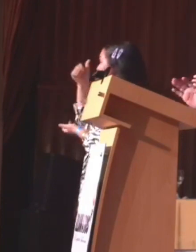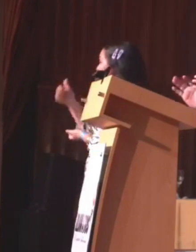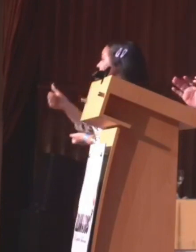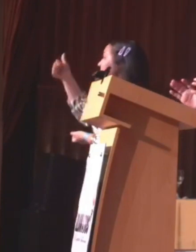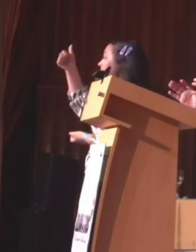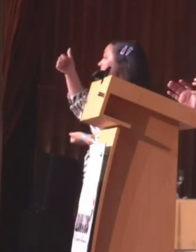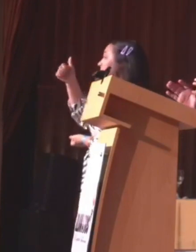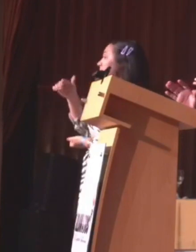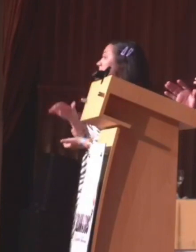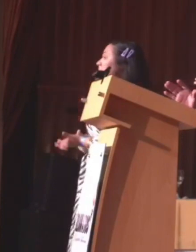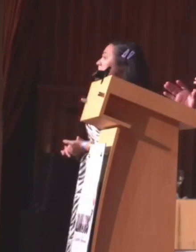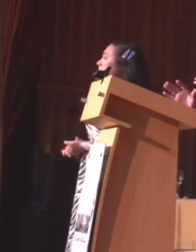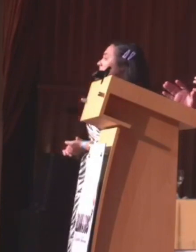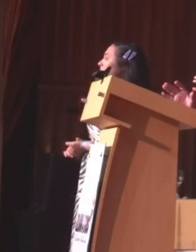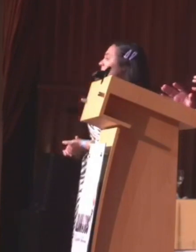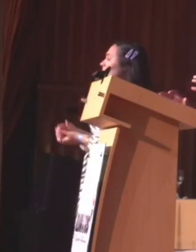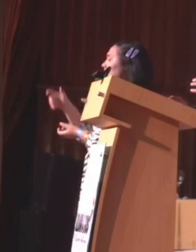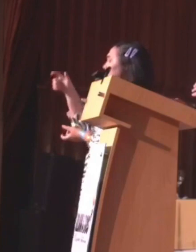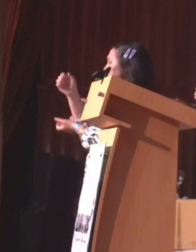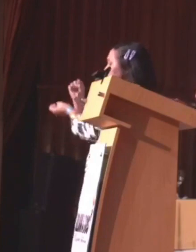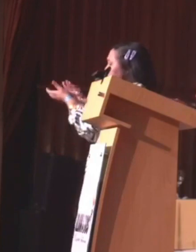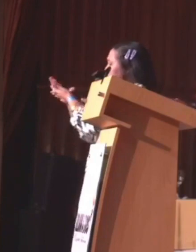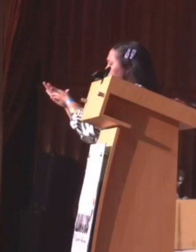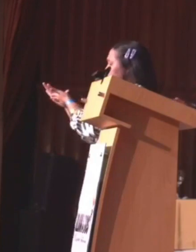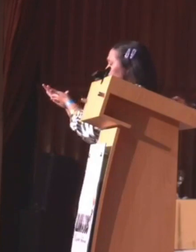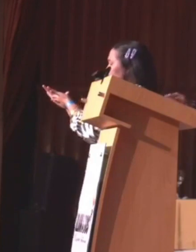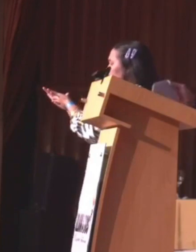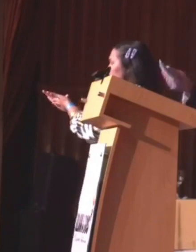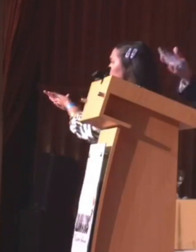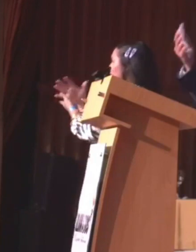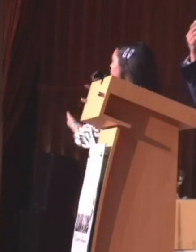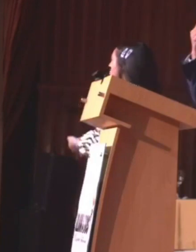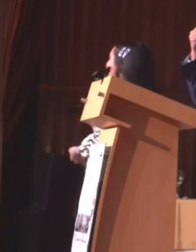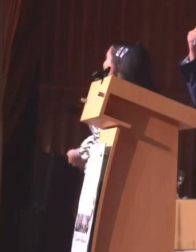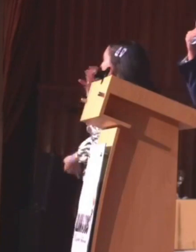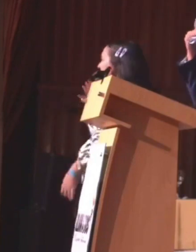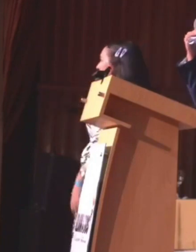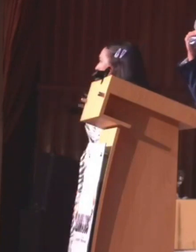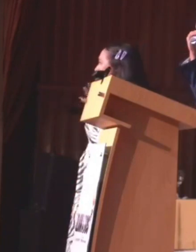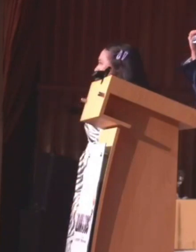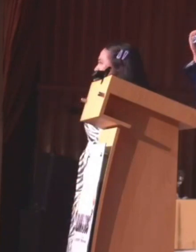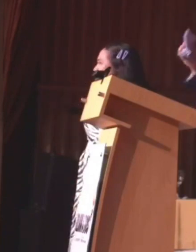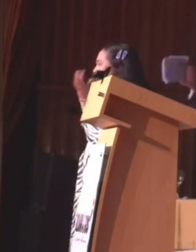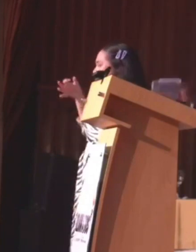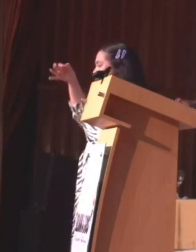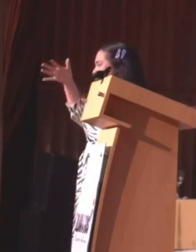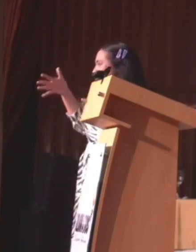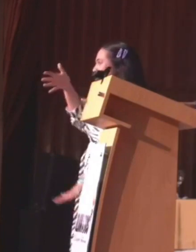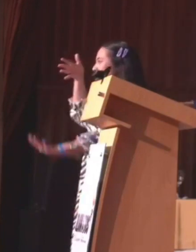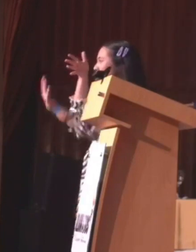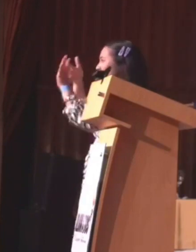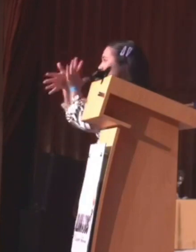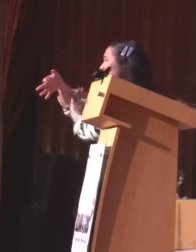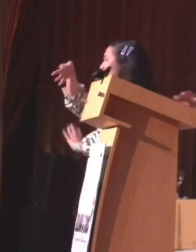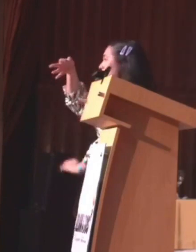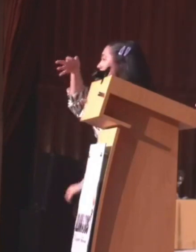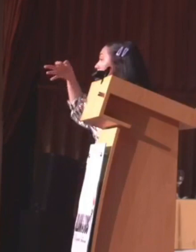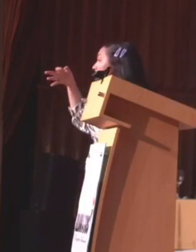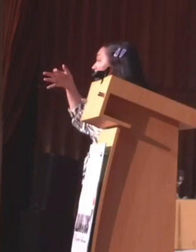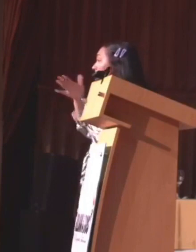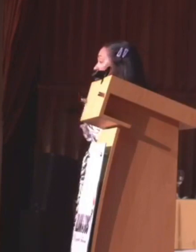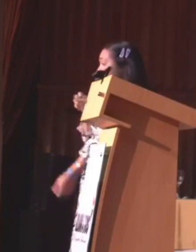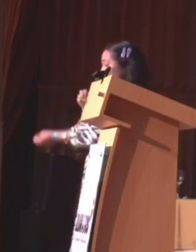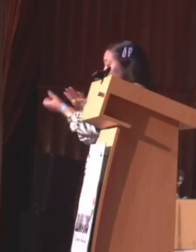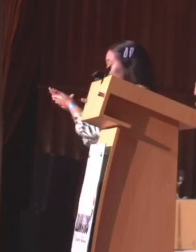hay santidad, no vale la pena un llamado. Todo llamado de Dios implica santidad. Por eso